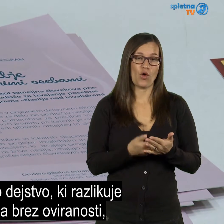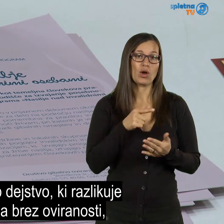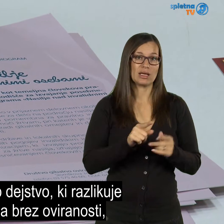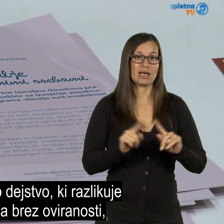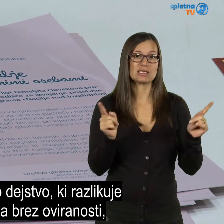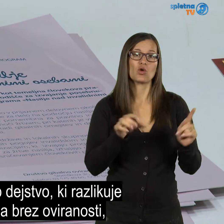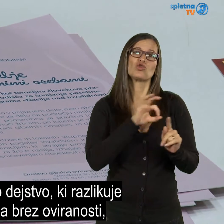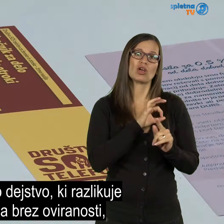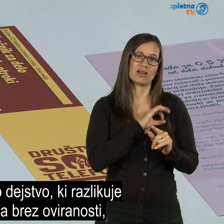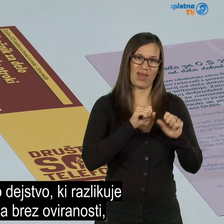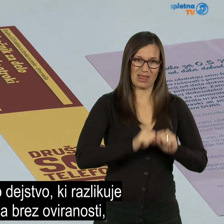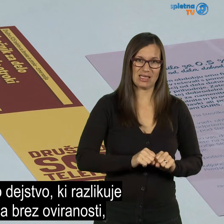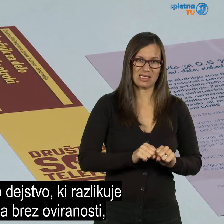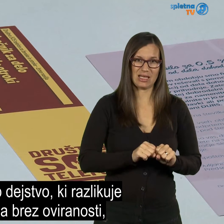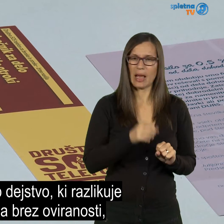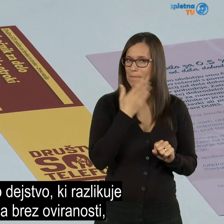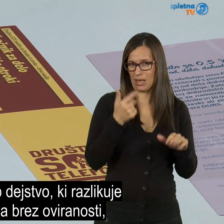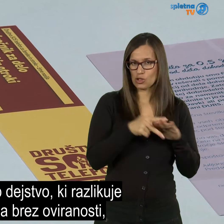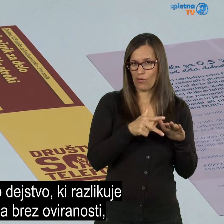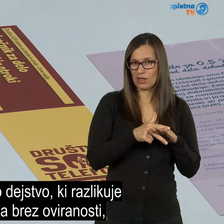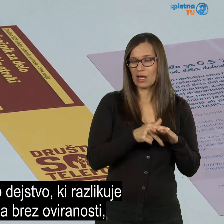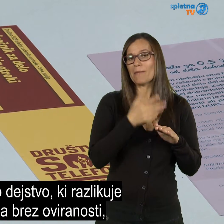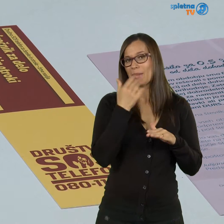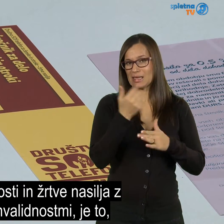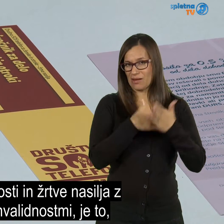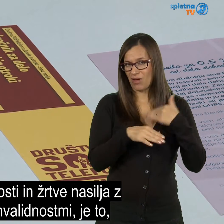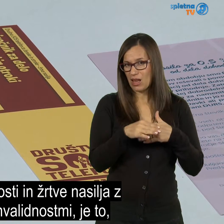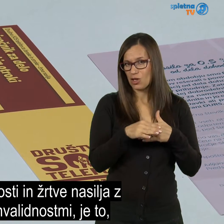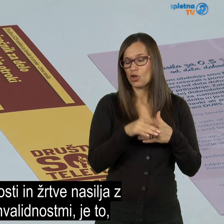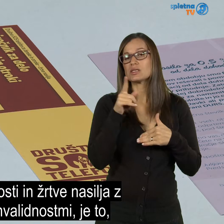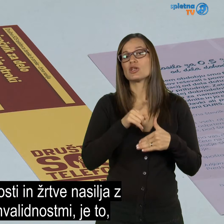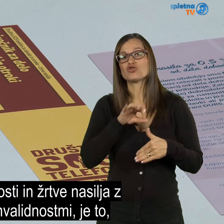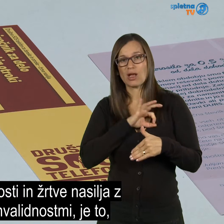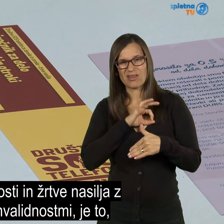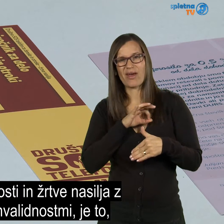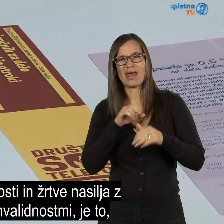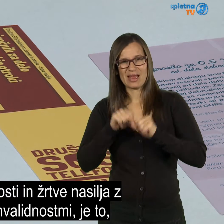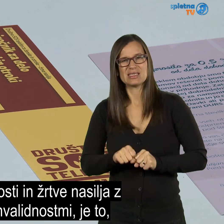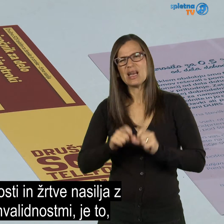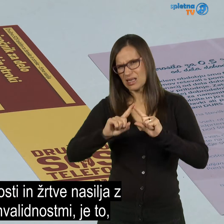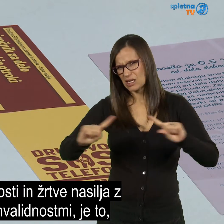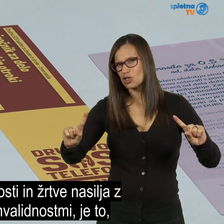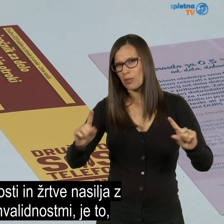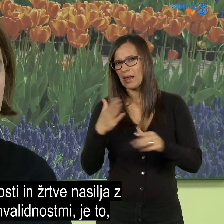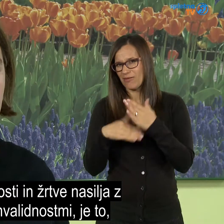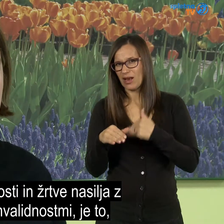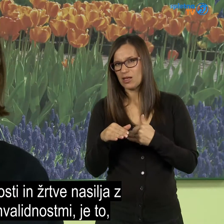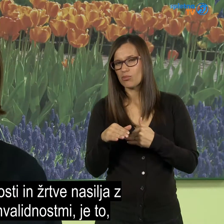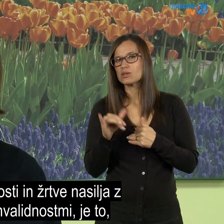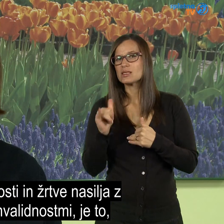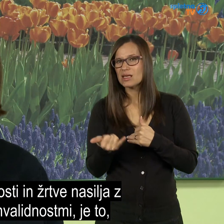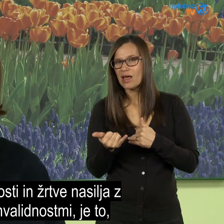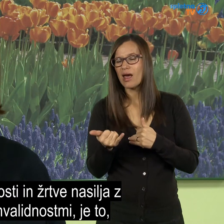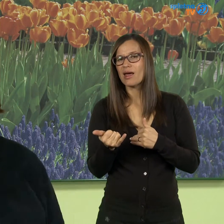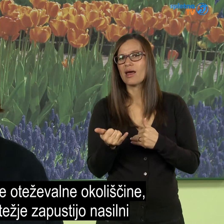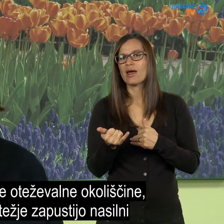ki razlikuje žrtve nasilja brez oviranosti, brez invalidnosti in žrtve nasilja z različnimi invalidnostmi, je